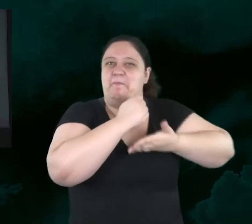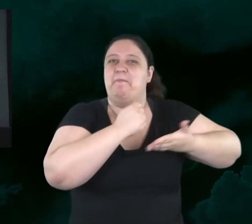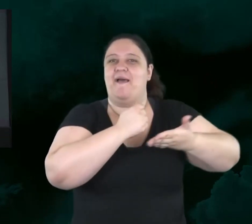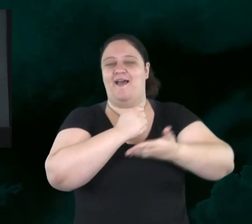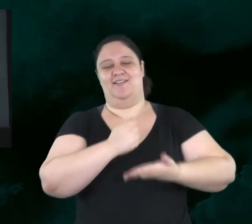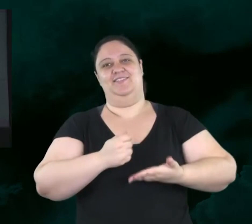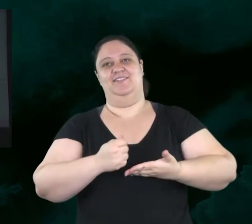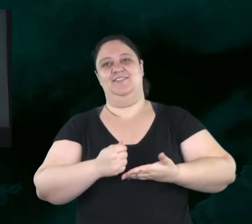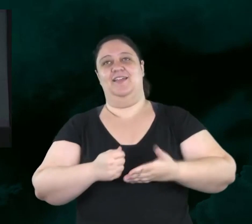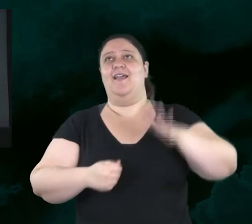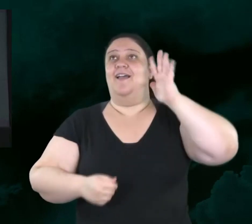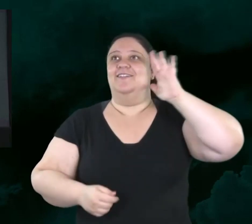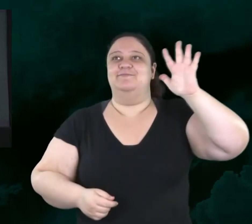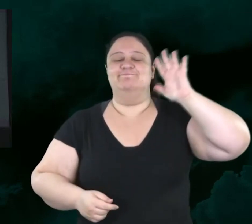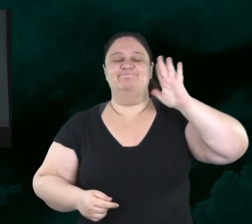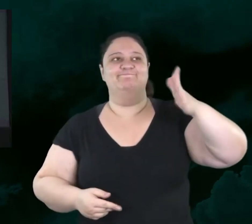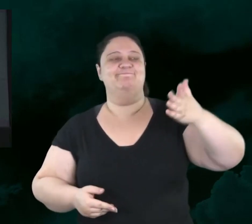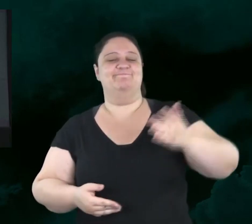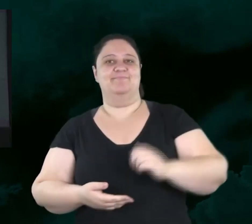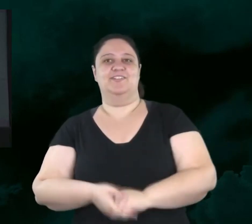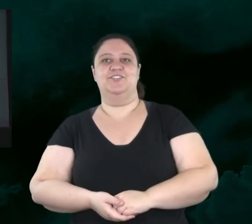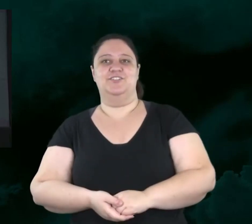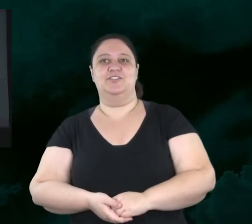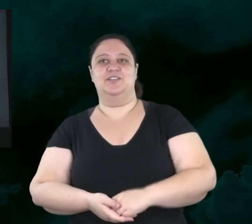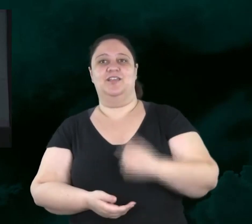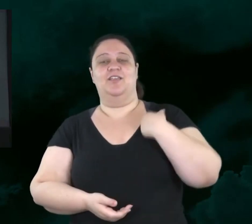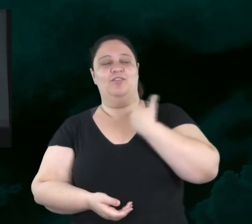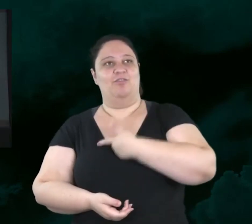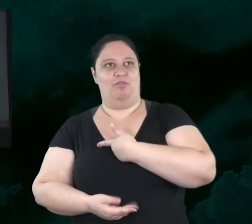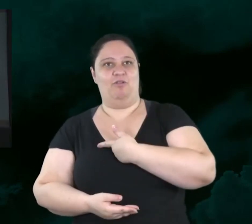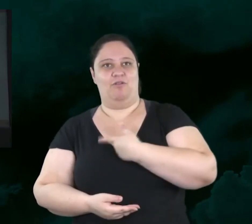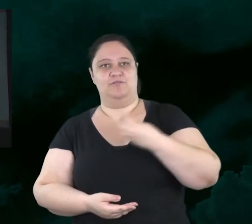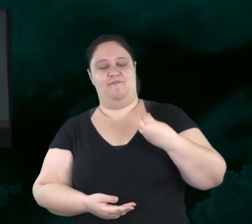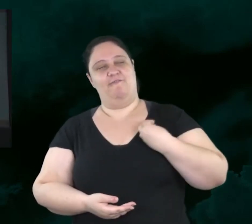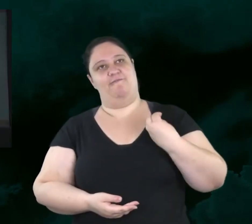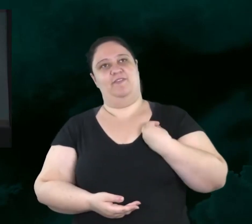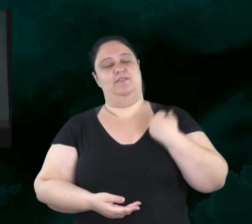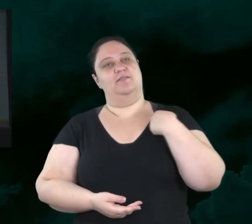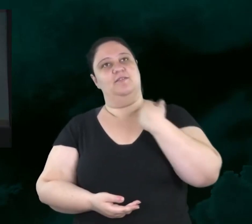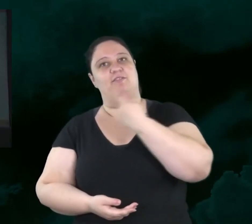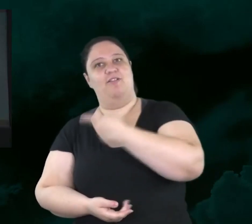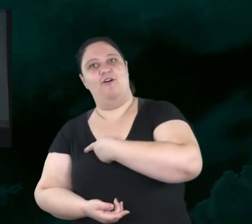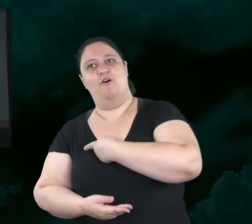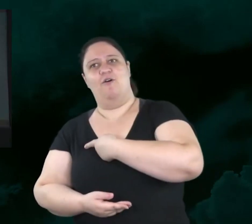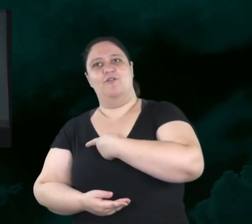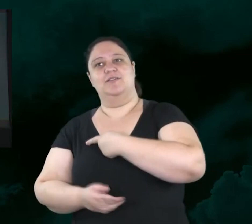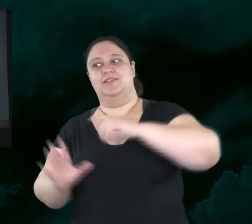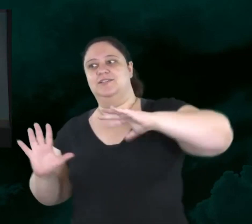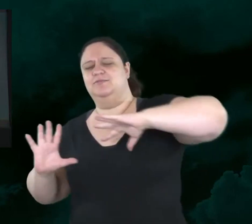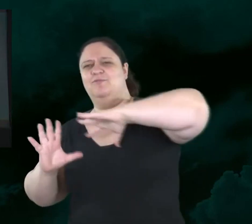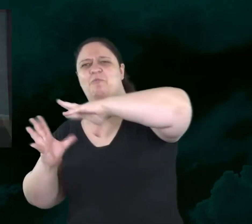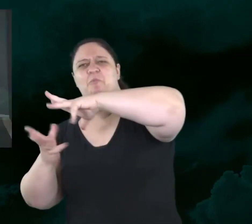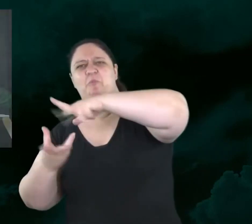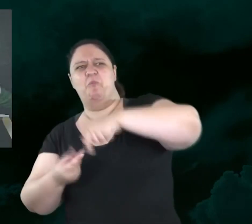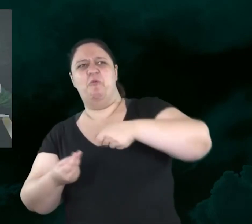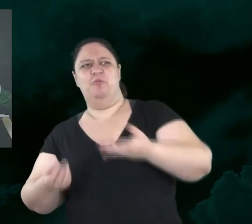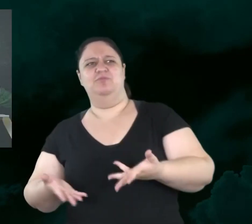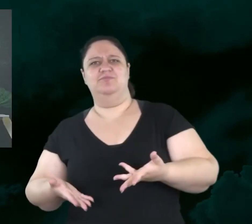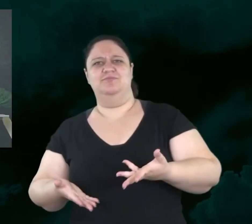nós estivéssemos vivendo num universo, estivéssemos vivendo num mundo sem